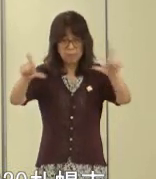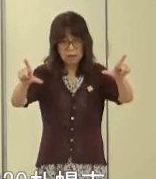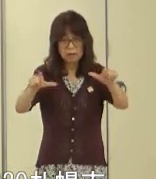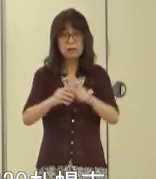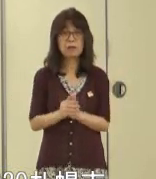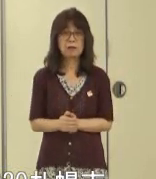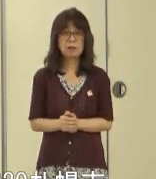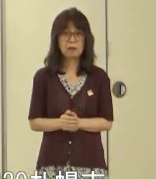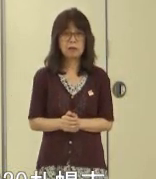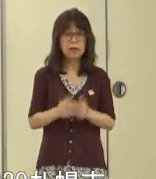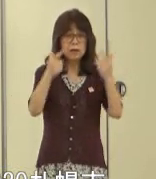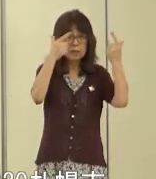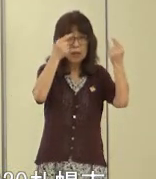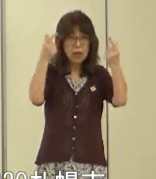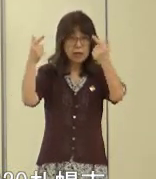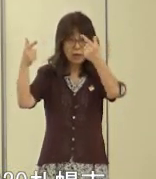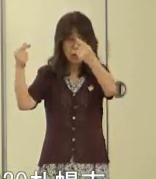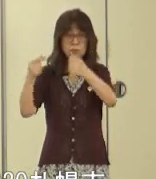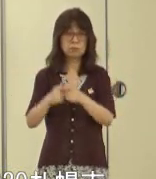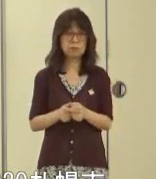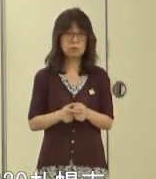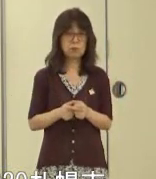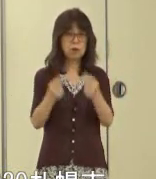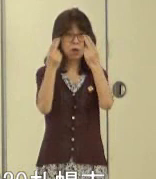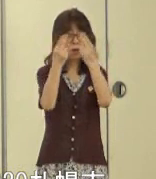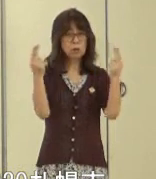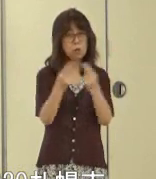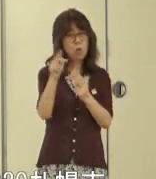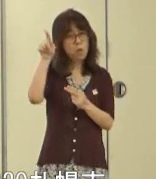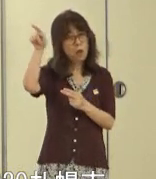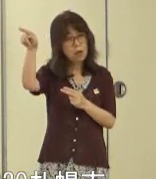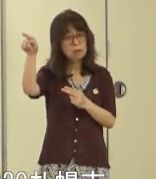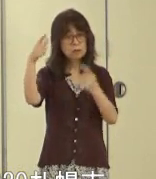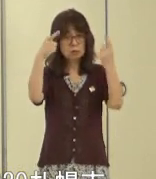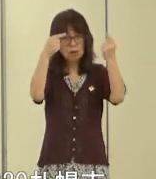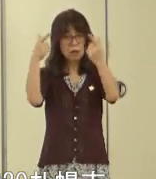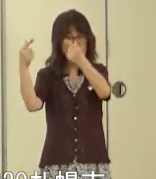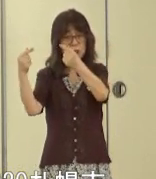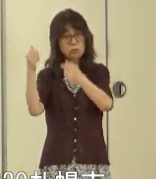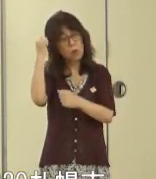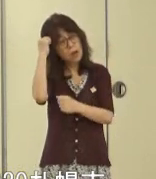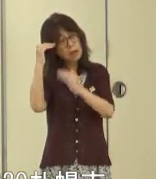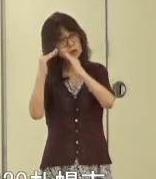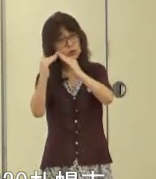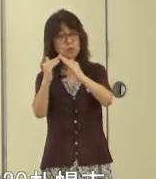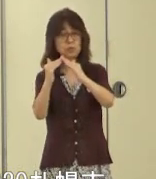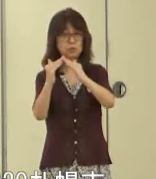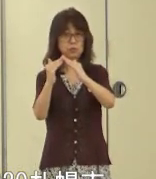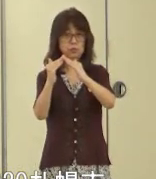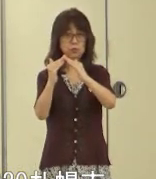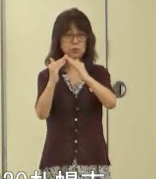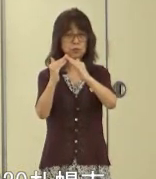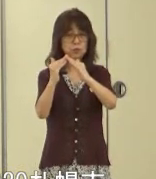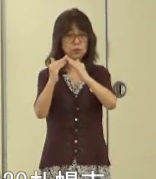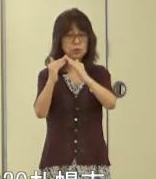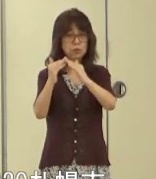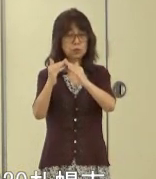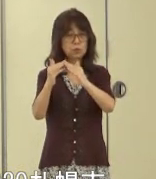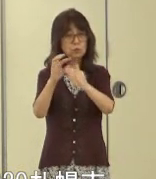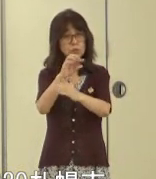各大学、今道外でも大学の合宿でありますとか、そういったところでです